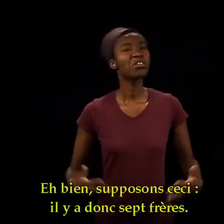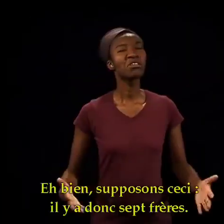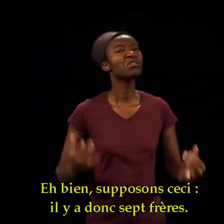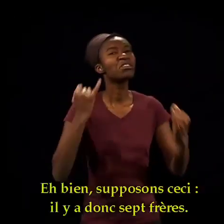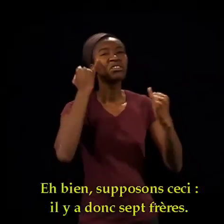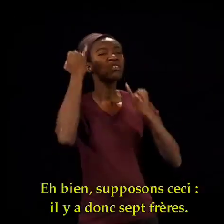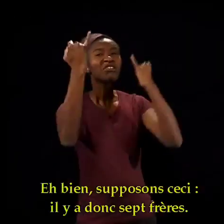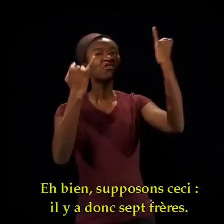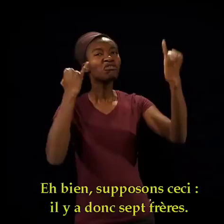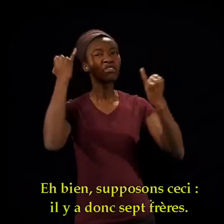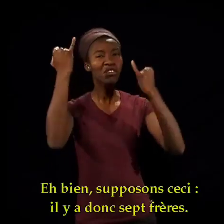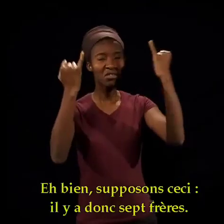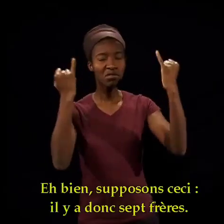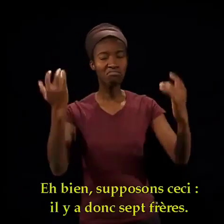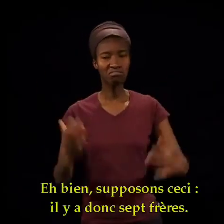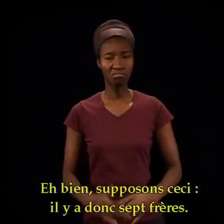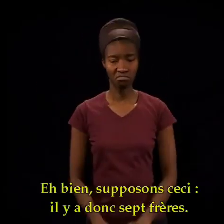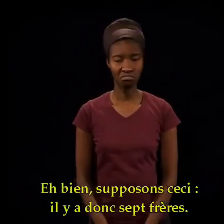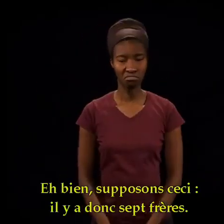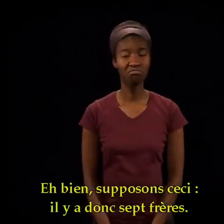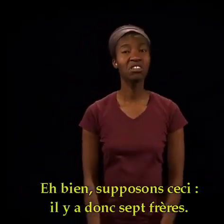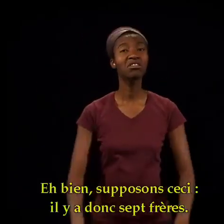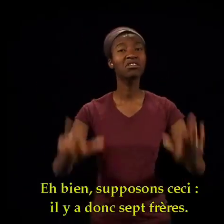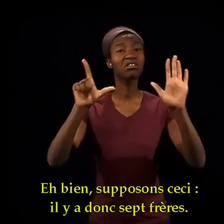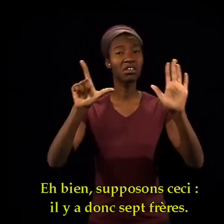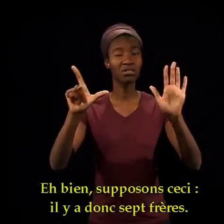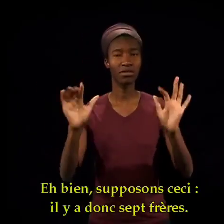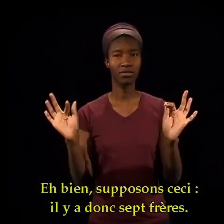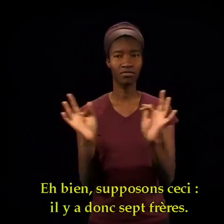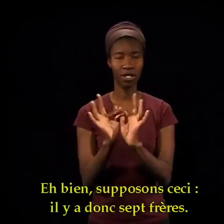Eh bien, supposons ceci. Il y a donc 7 frères.